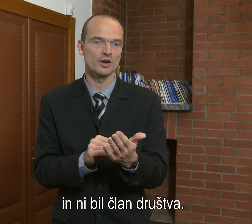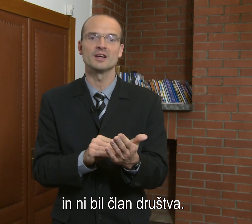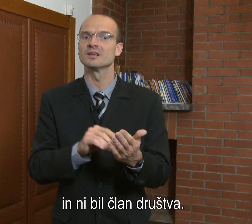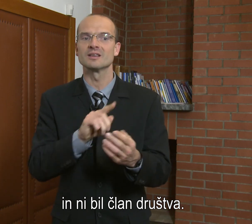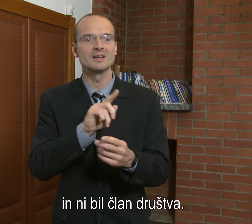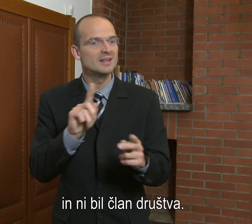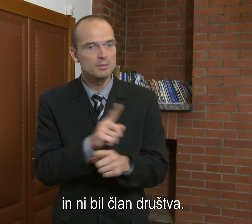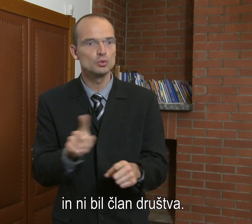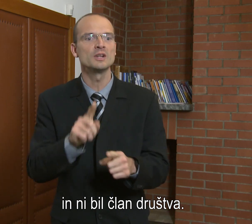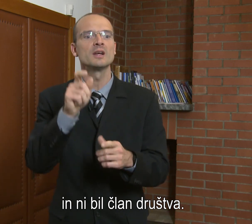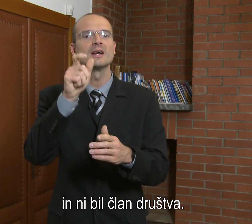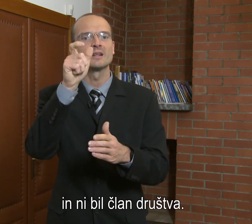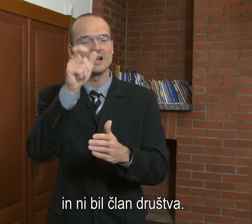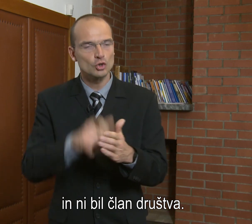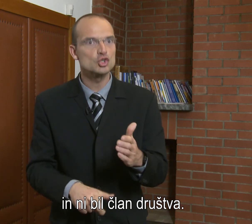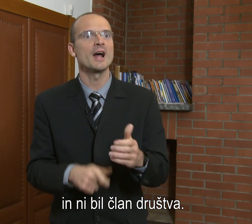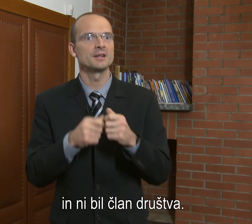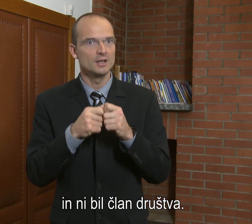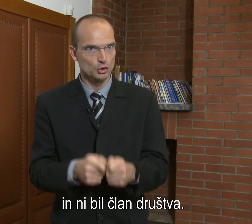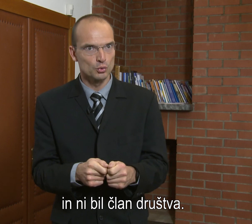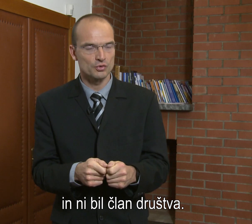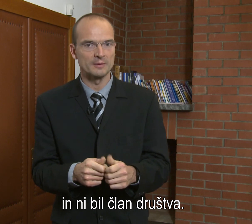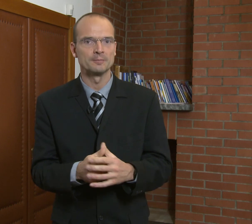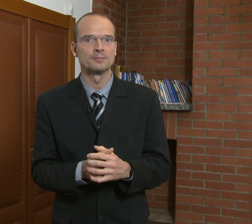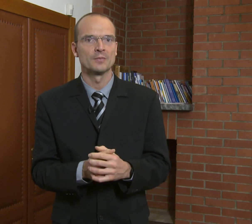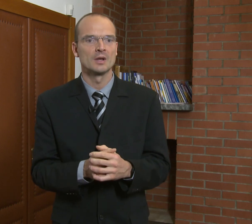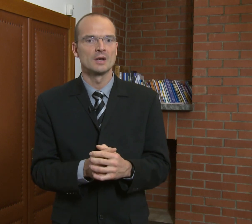in ni bil tudi dejansko član društva.